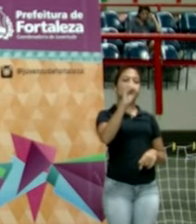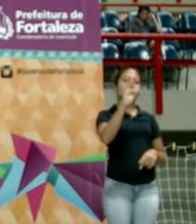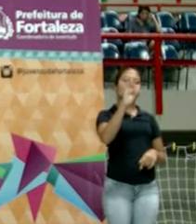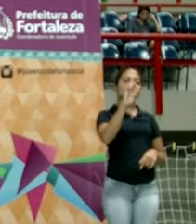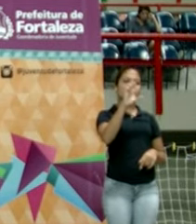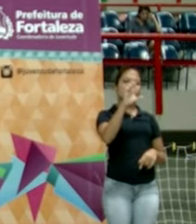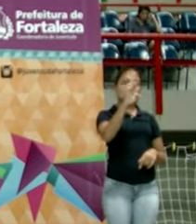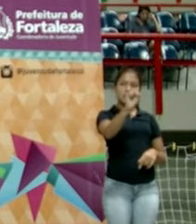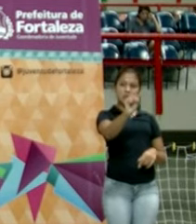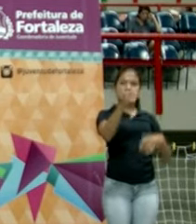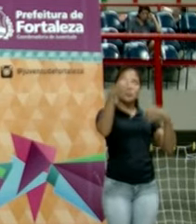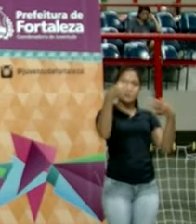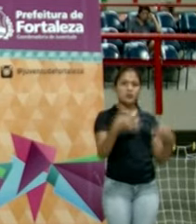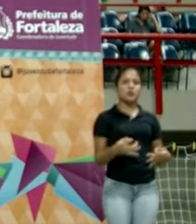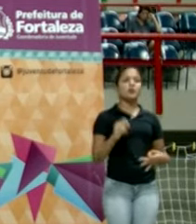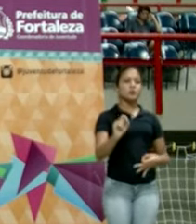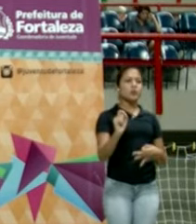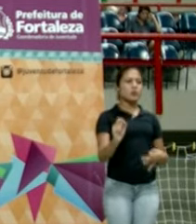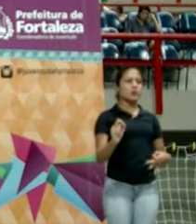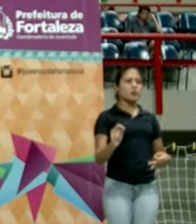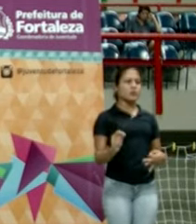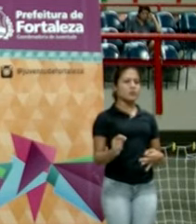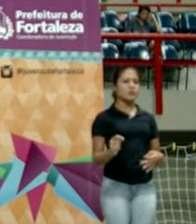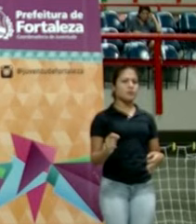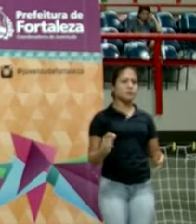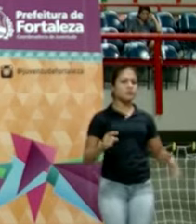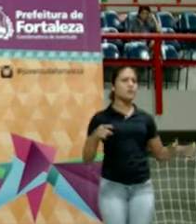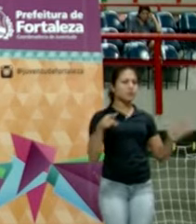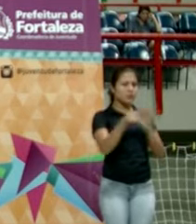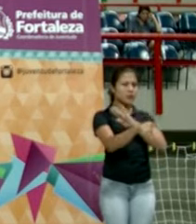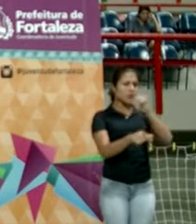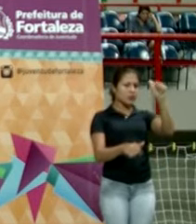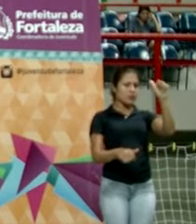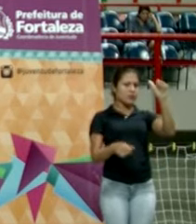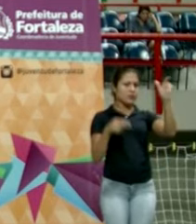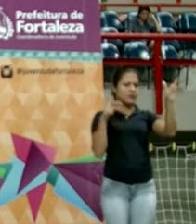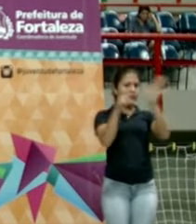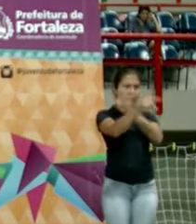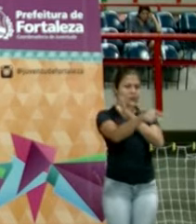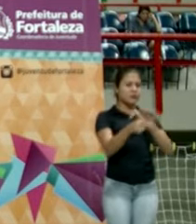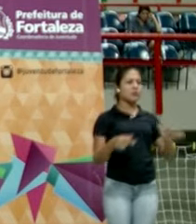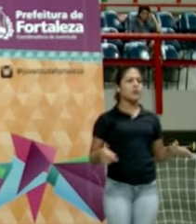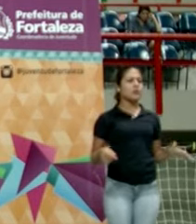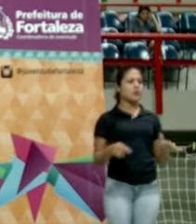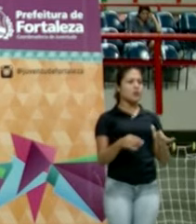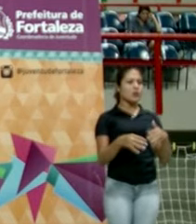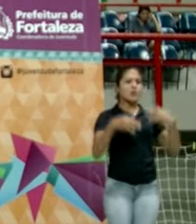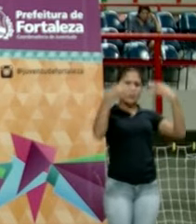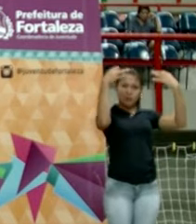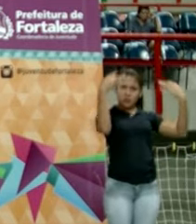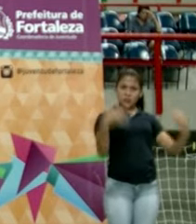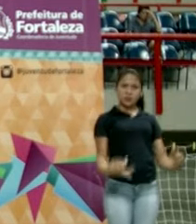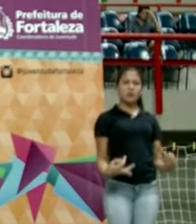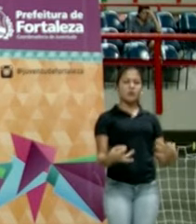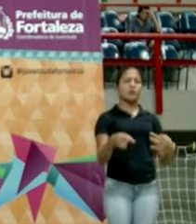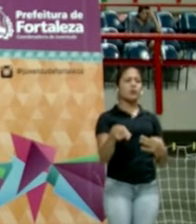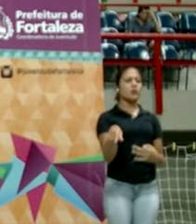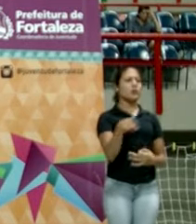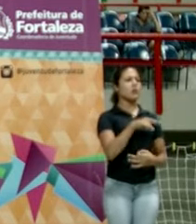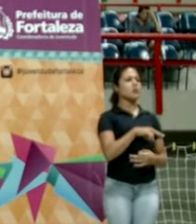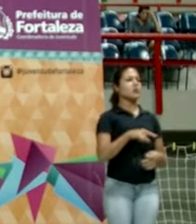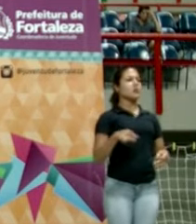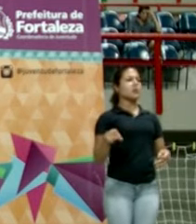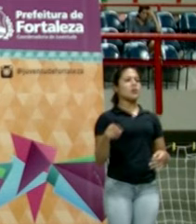que é possível, olha o que diz a letra A, é possível que um homem haja injustamente sem